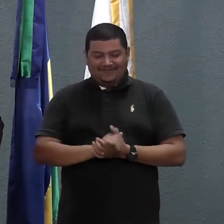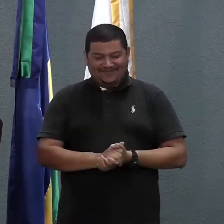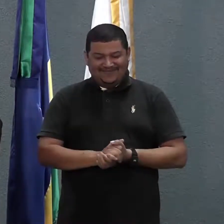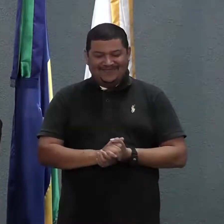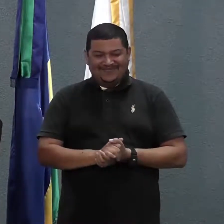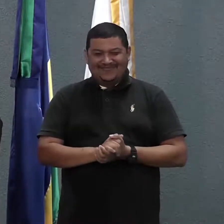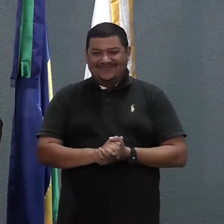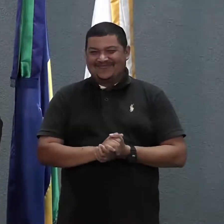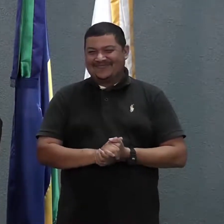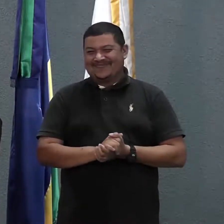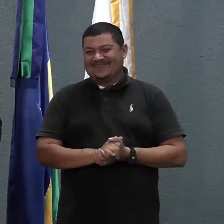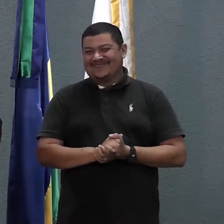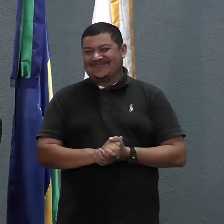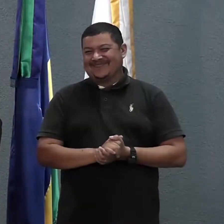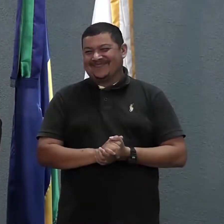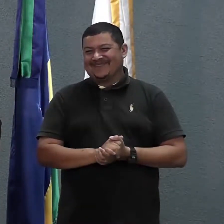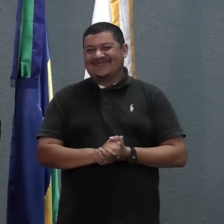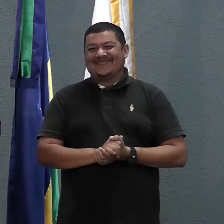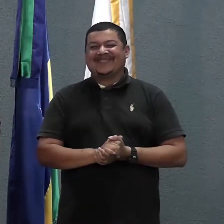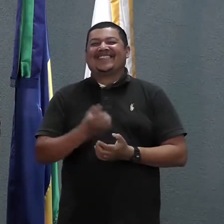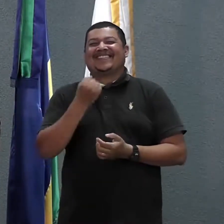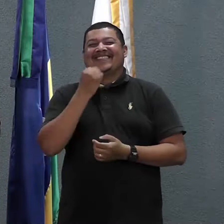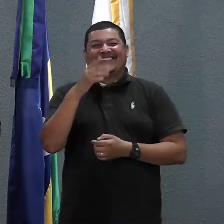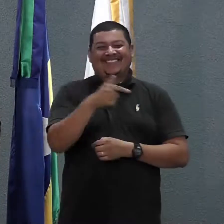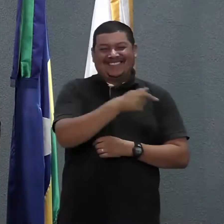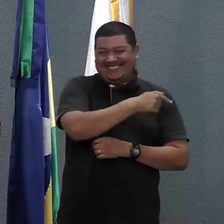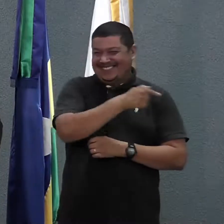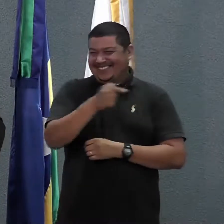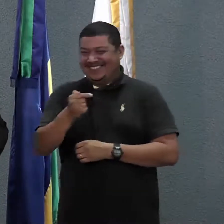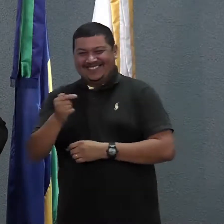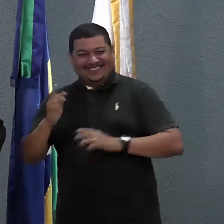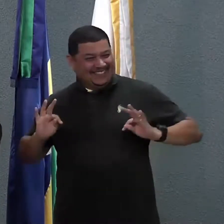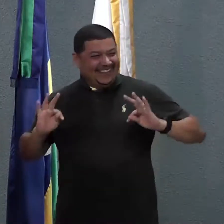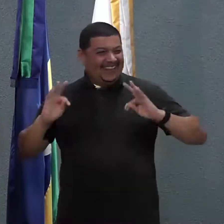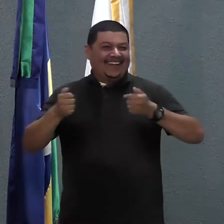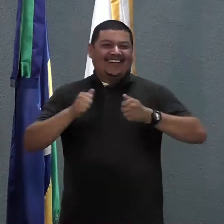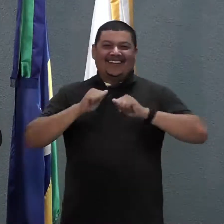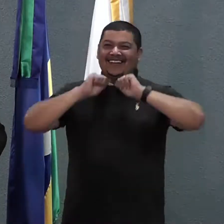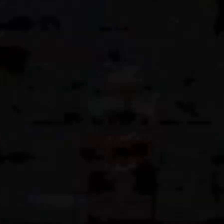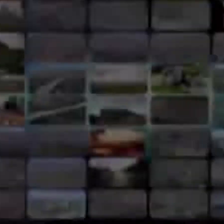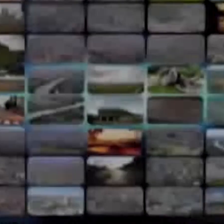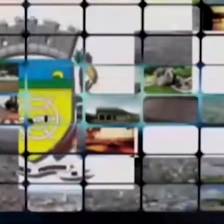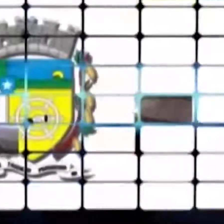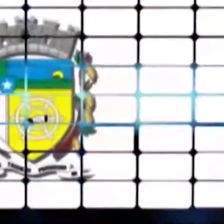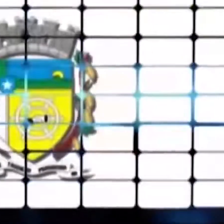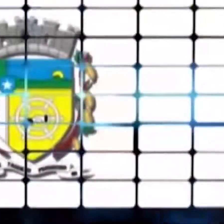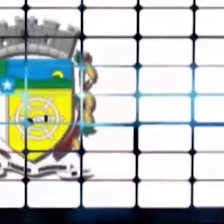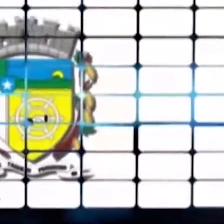Uma boa semana a todos. Que Deus abençoe a vida de cada um.